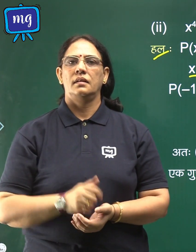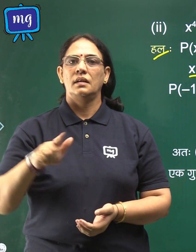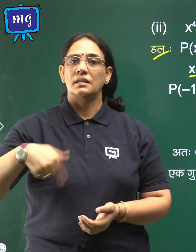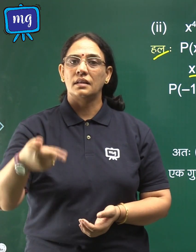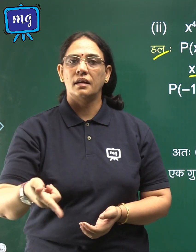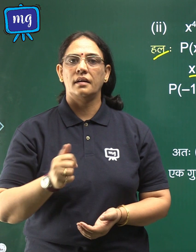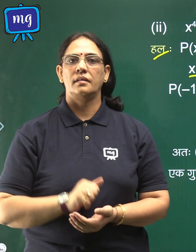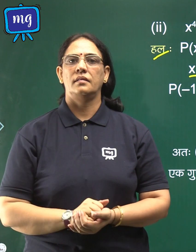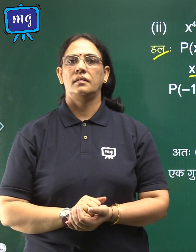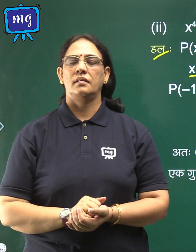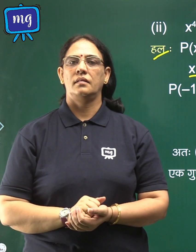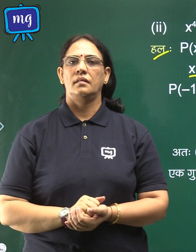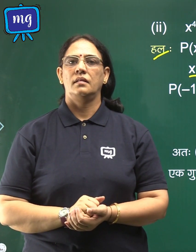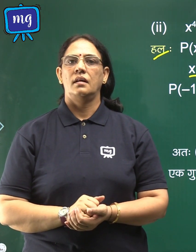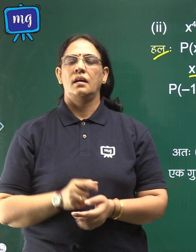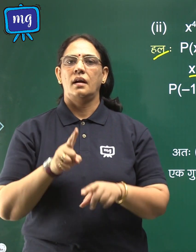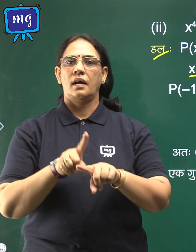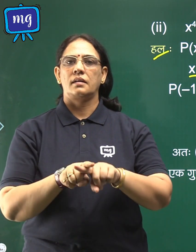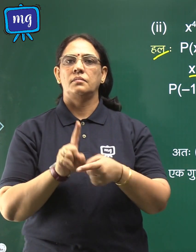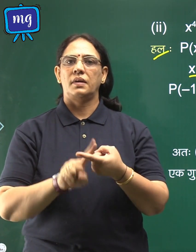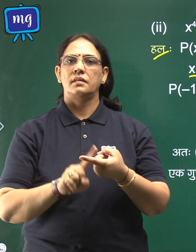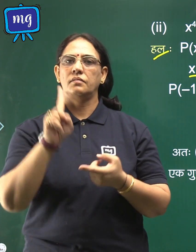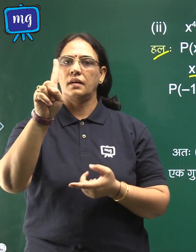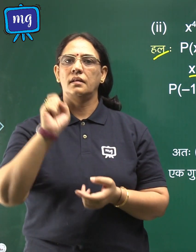इसलिए एक्स प्लस वन